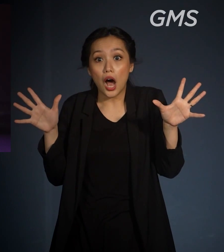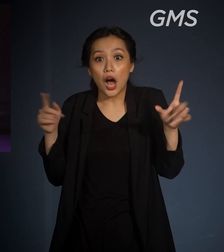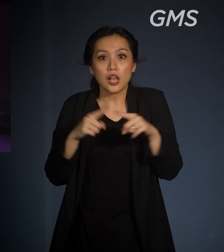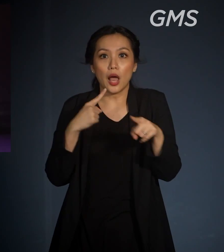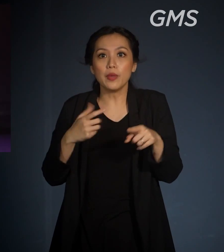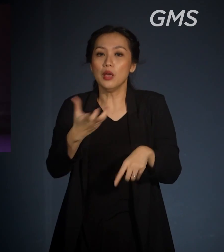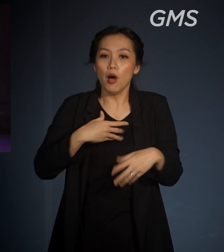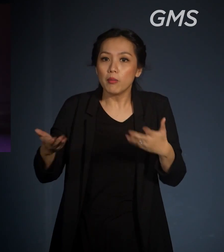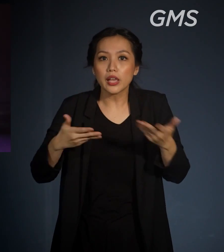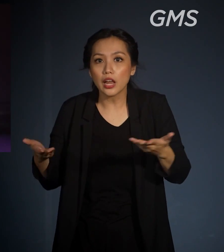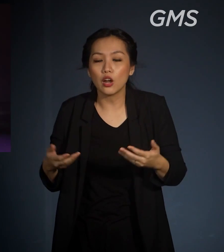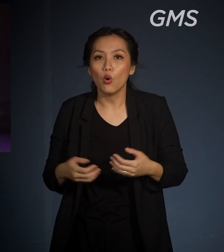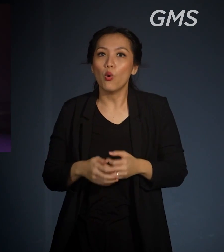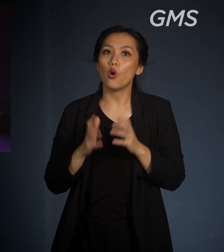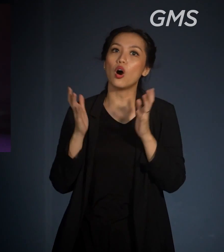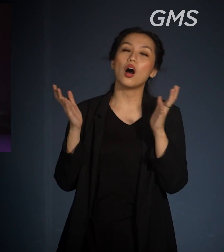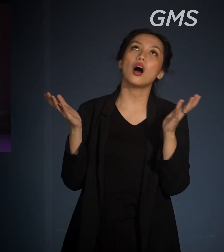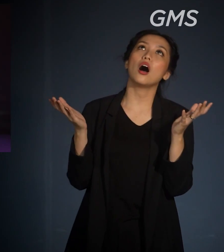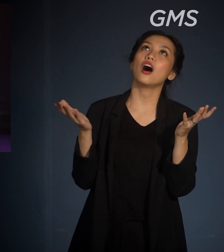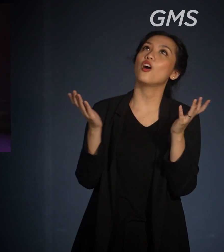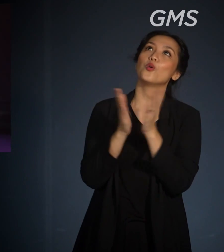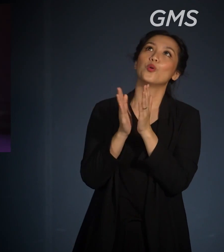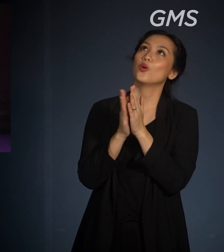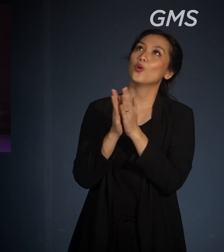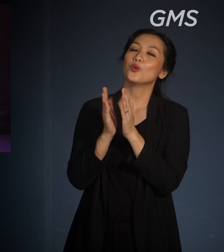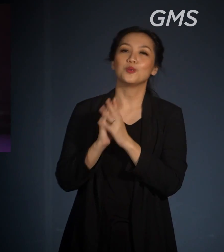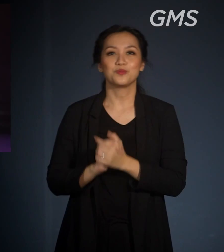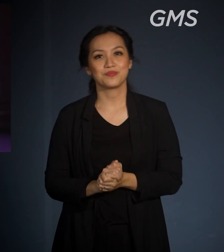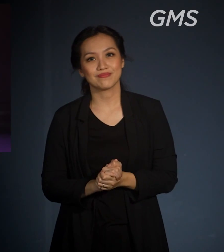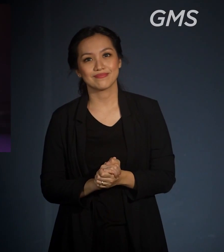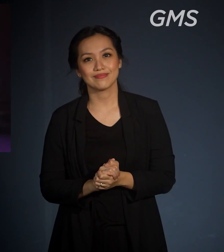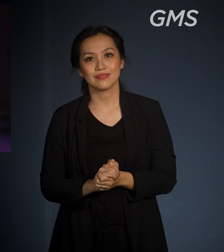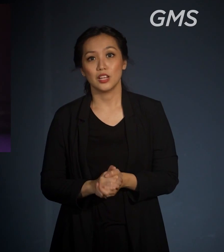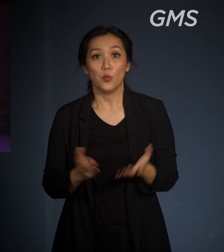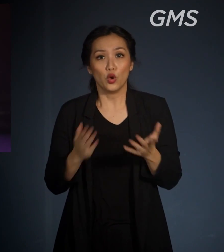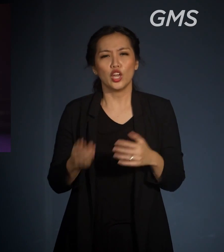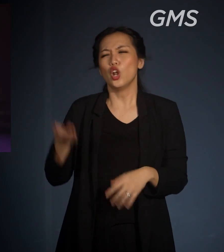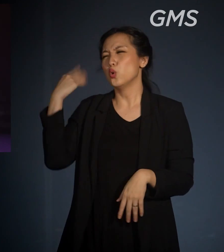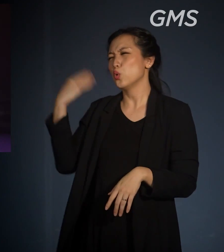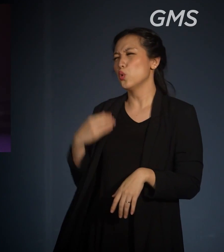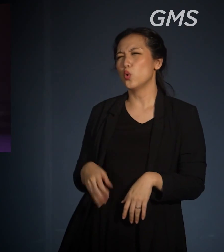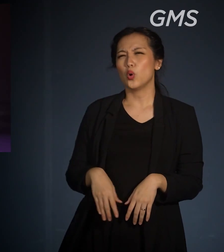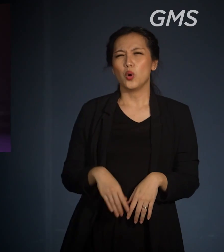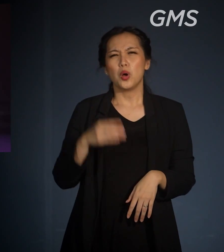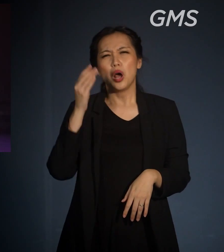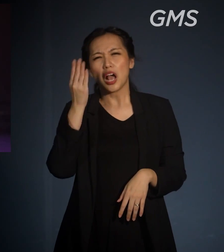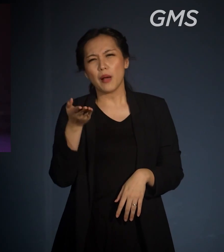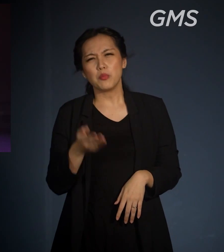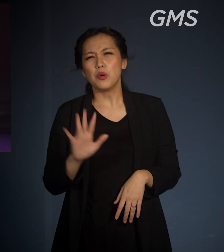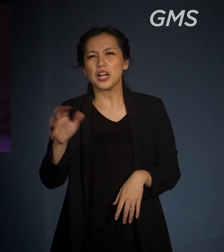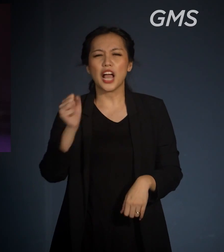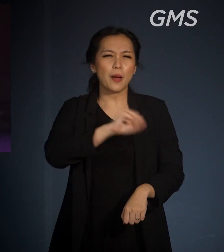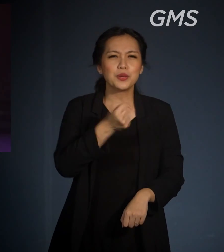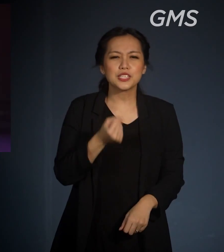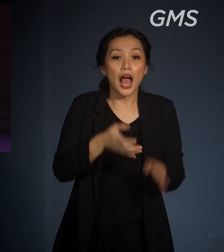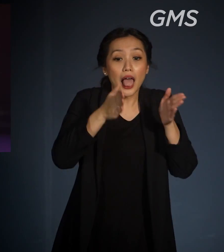Yang beda adalah kapasitas Anda dikembangkan. Dulu Anda nggak pintar mengelola waktu, sehingga nggak seberapa sibuk